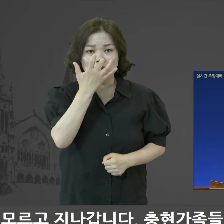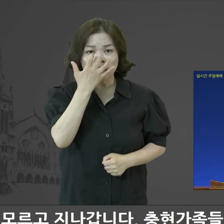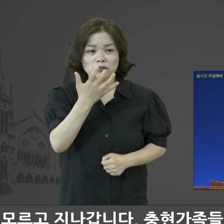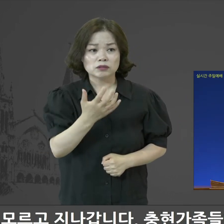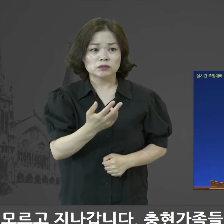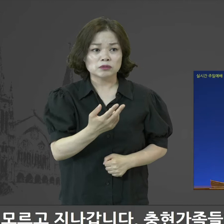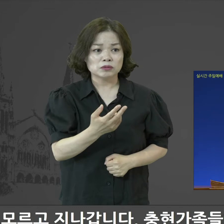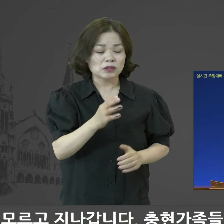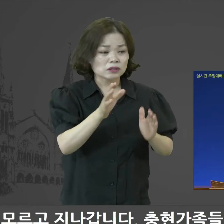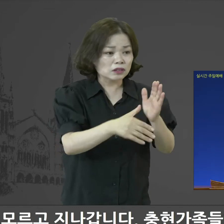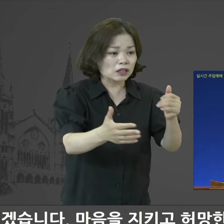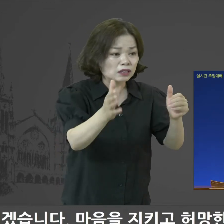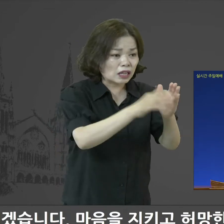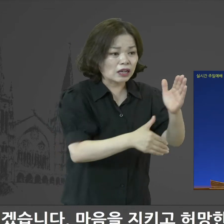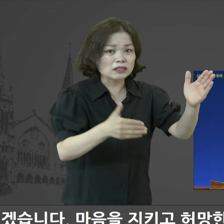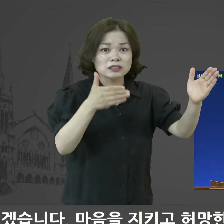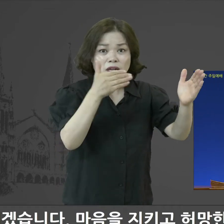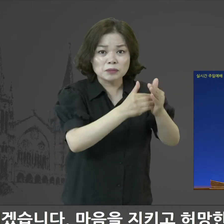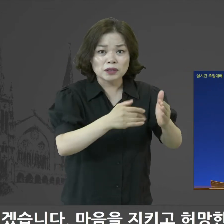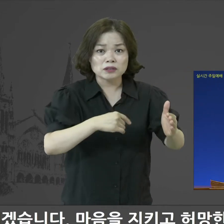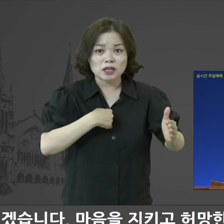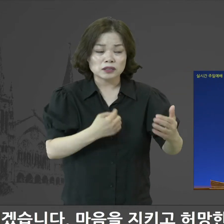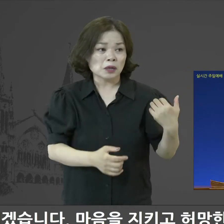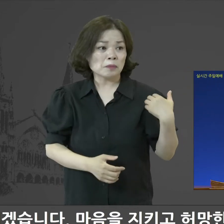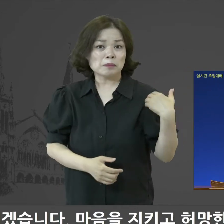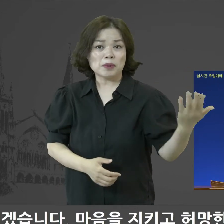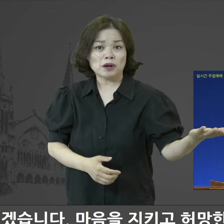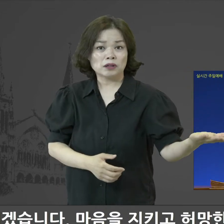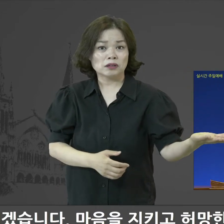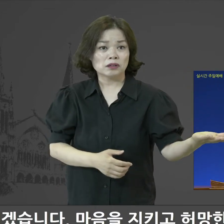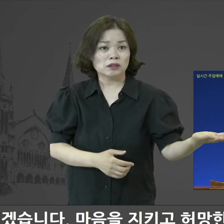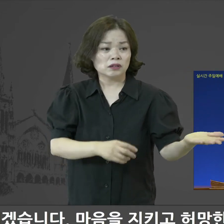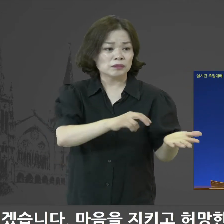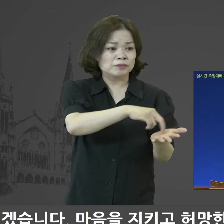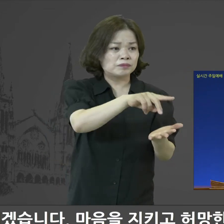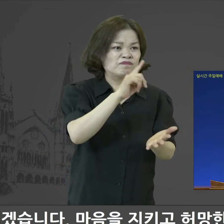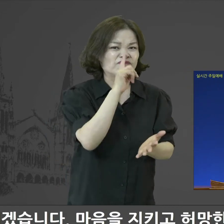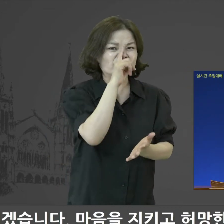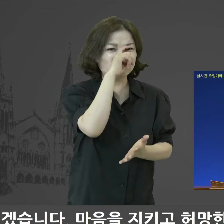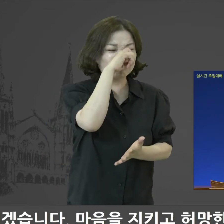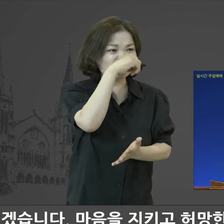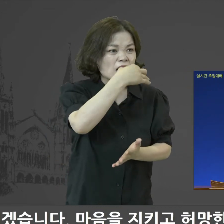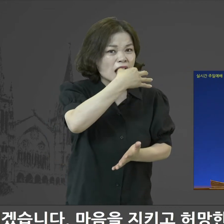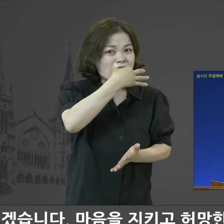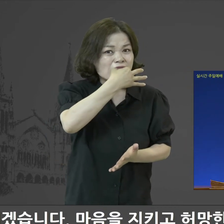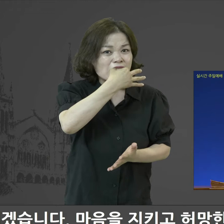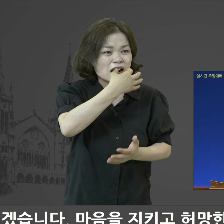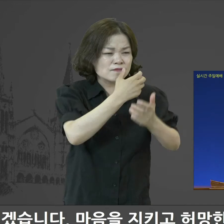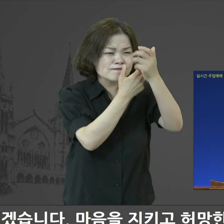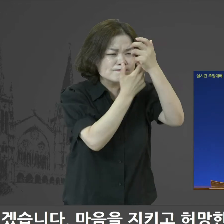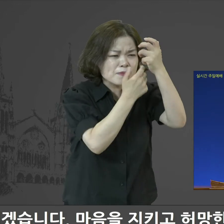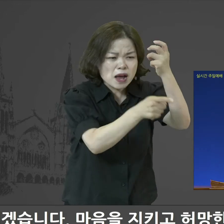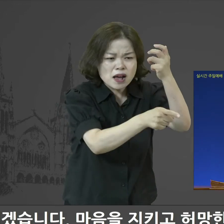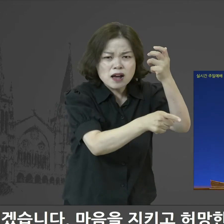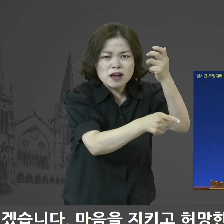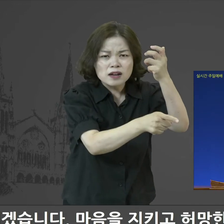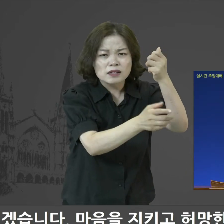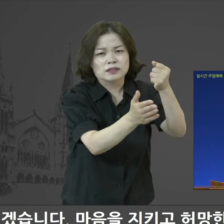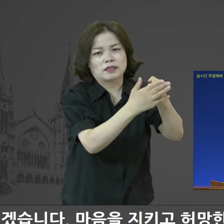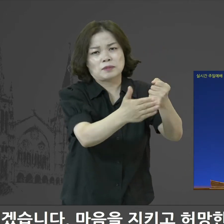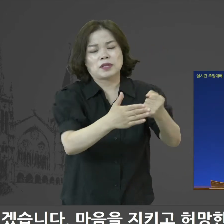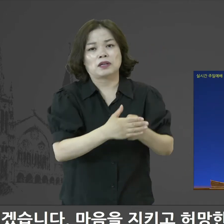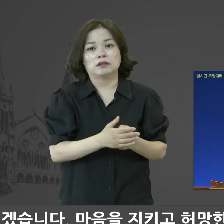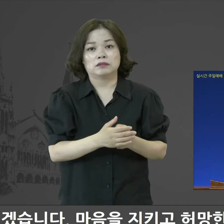가면 방탕에 자신을 방임하여서 더러운 욕심으로 더러운 것을 따라 행하기